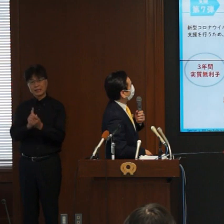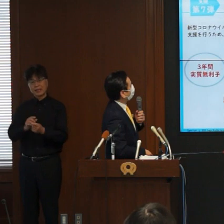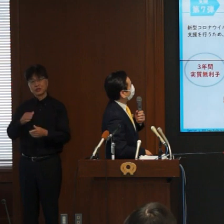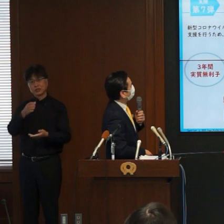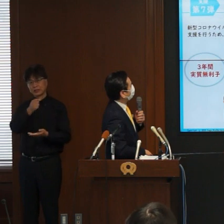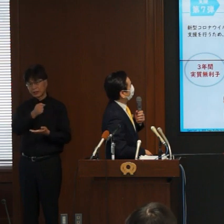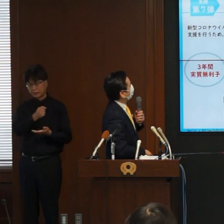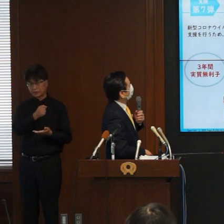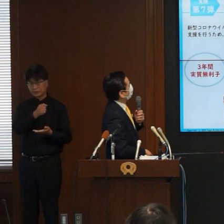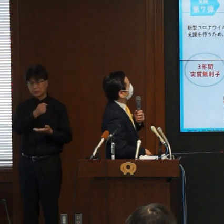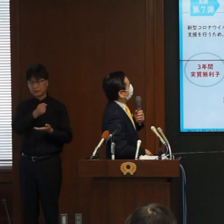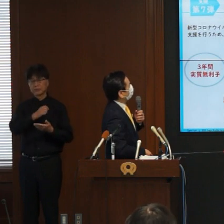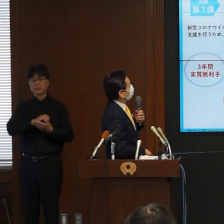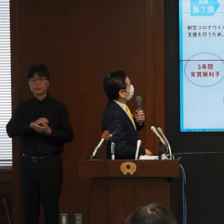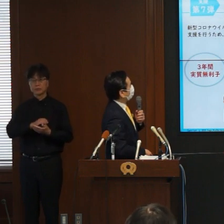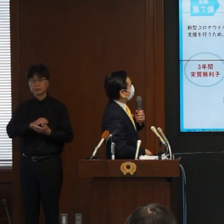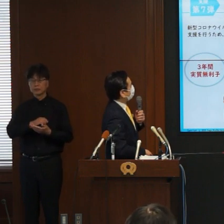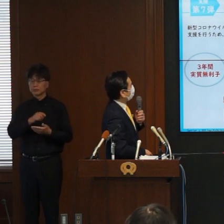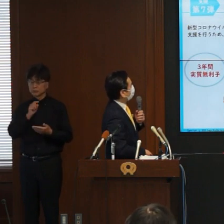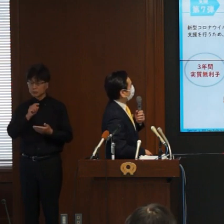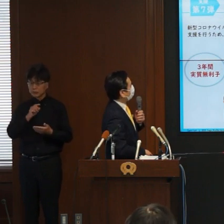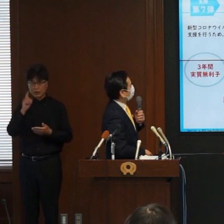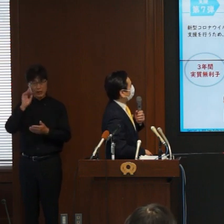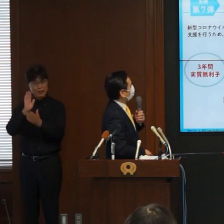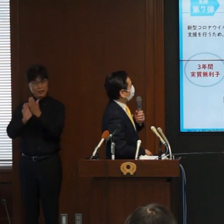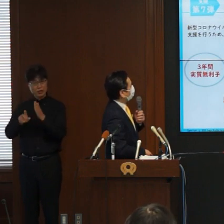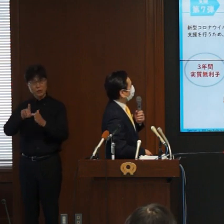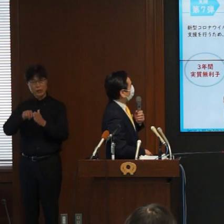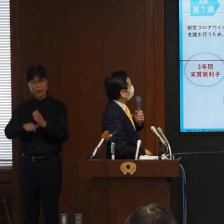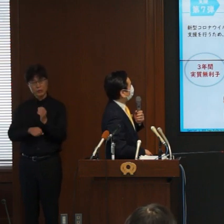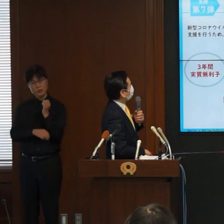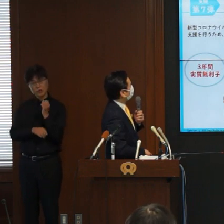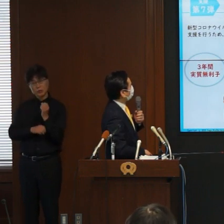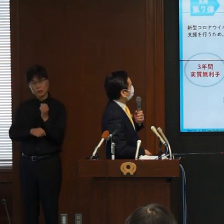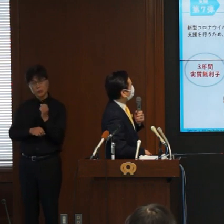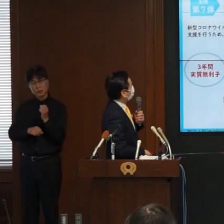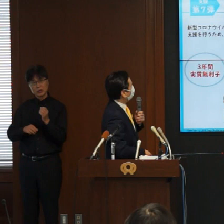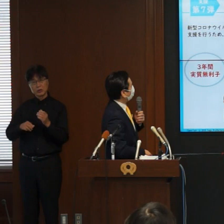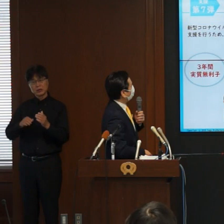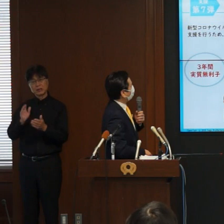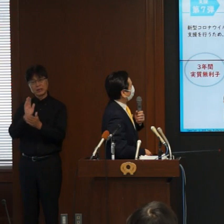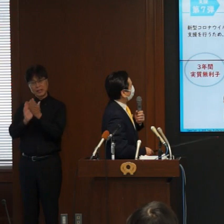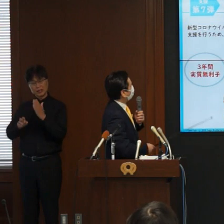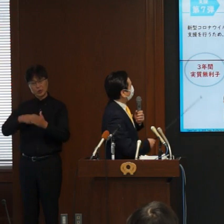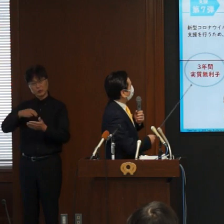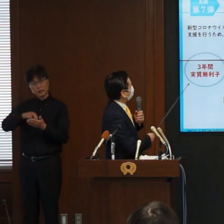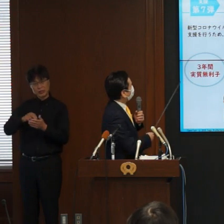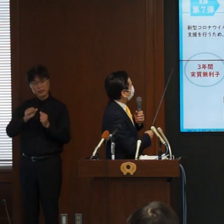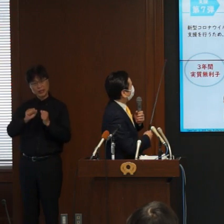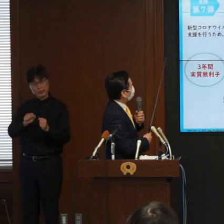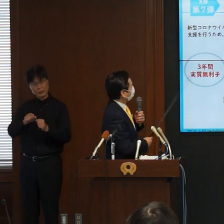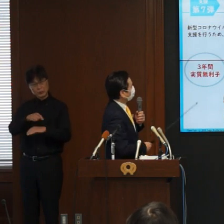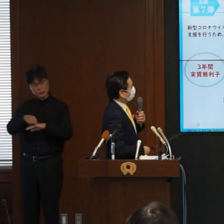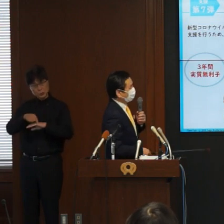で、あります。非常に佐賀県の場合はもともと県単でやってきたものを、